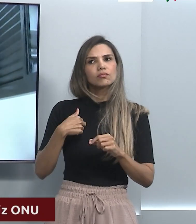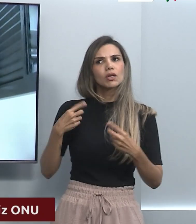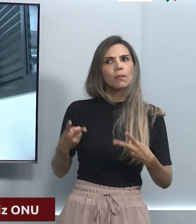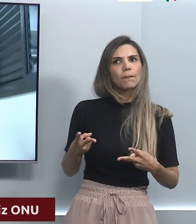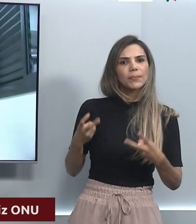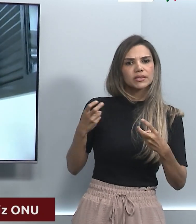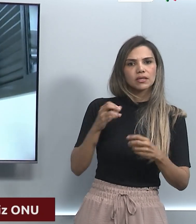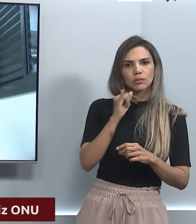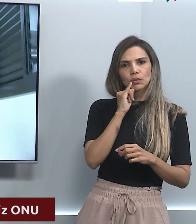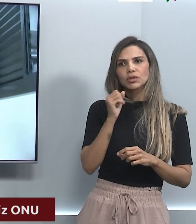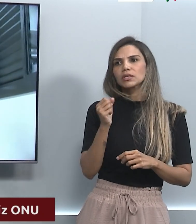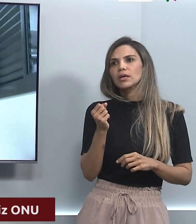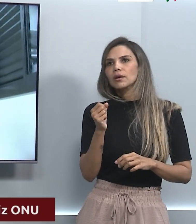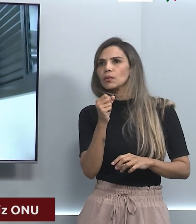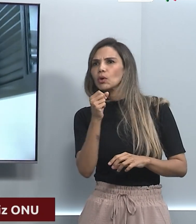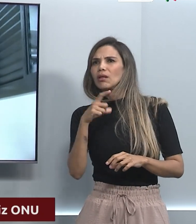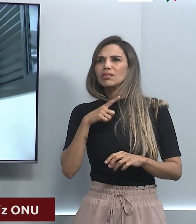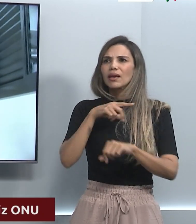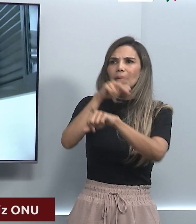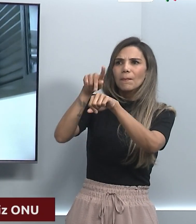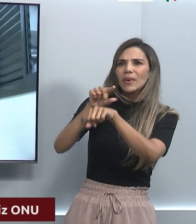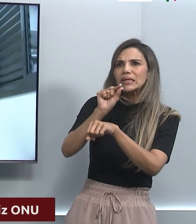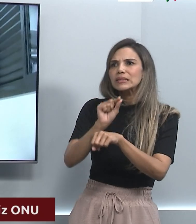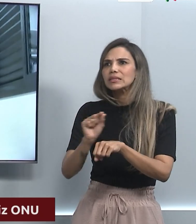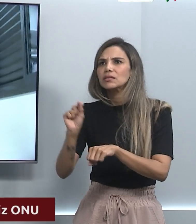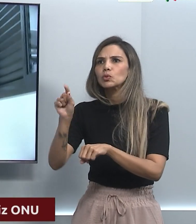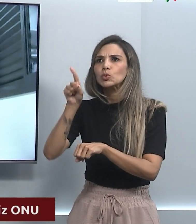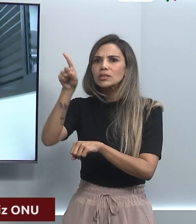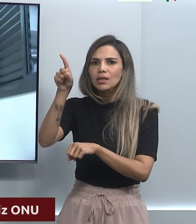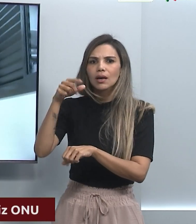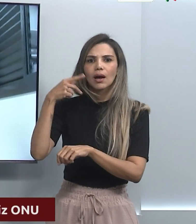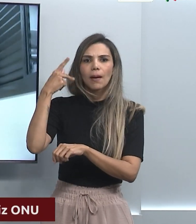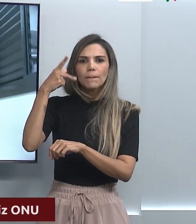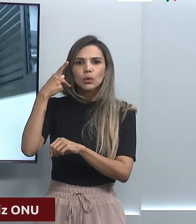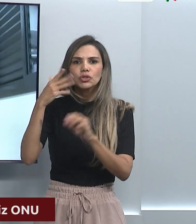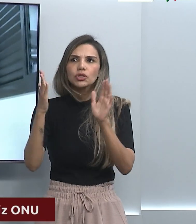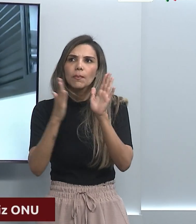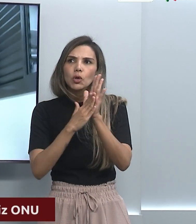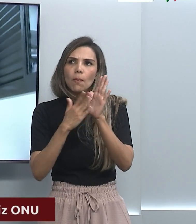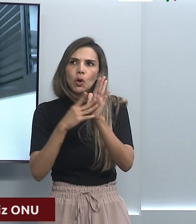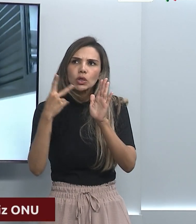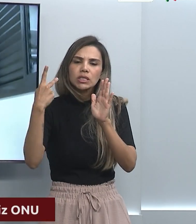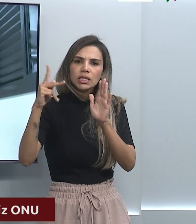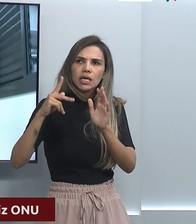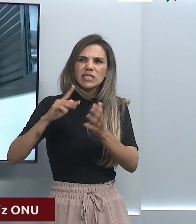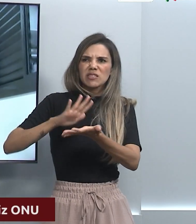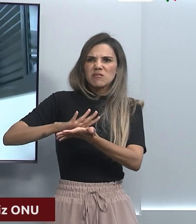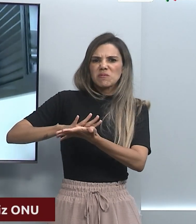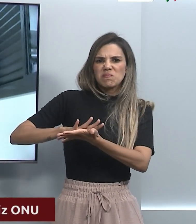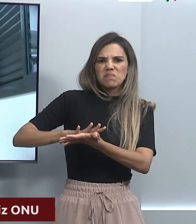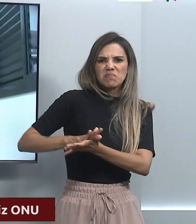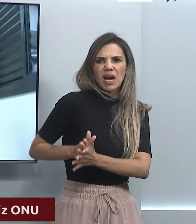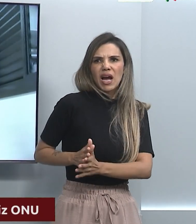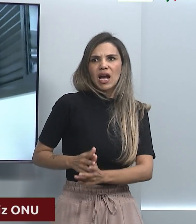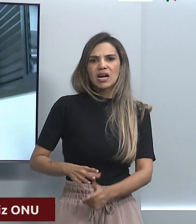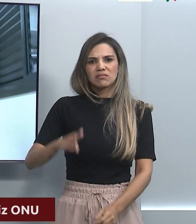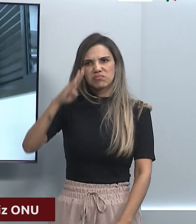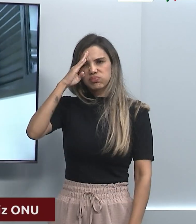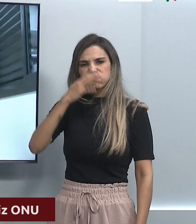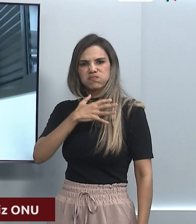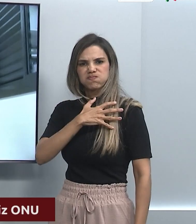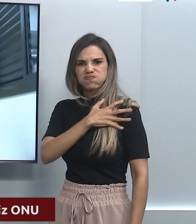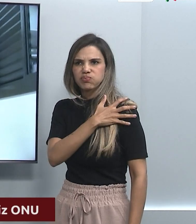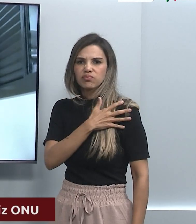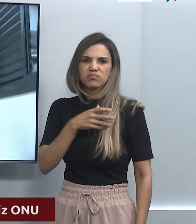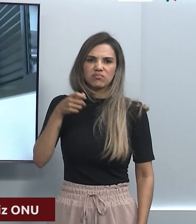ao poder de governantes ou de partidos com tendências autoritárias e com discursos muito nacionalistas,